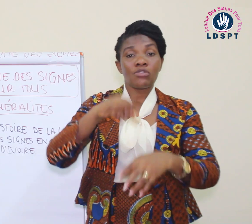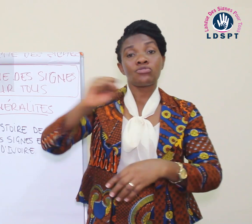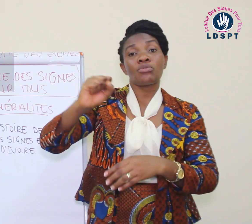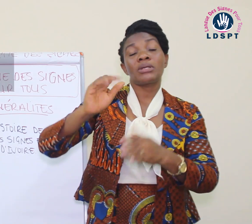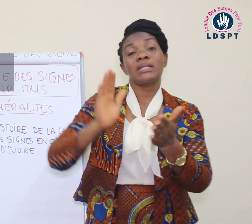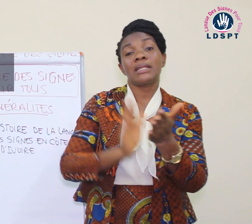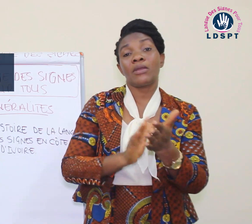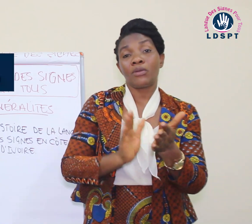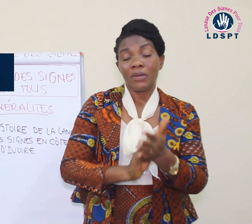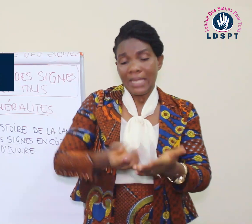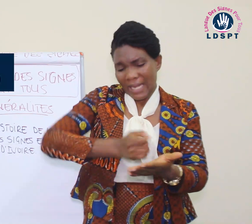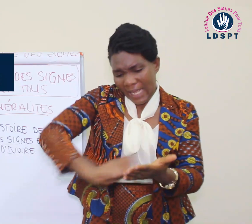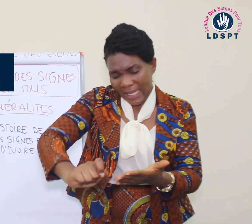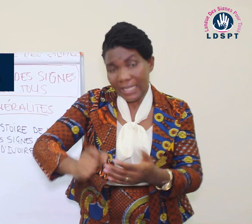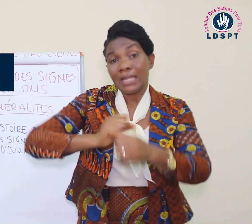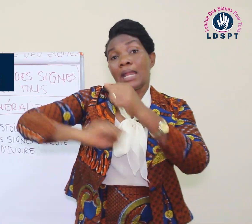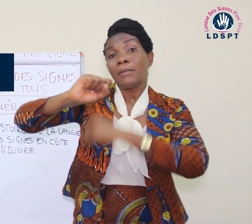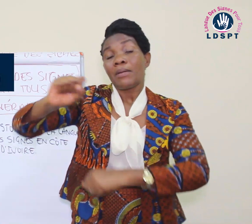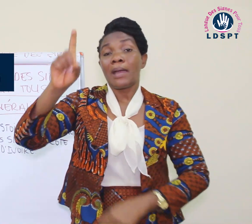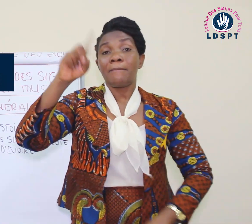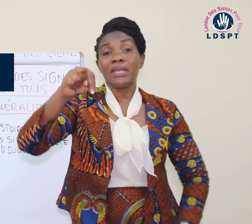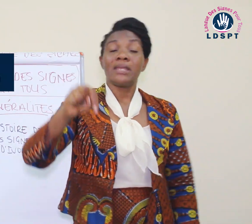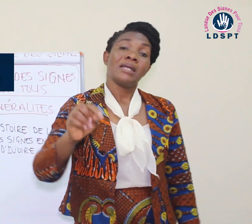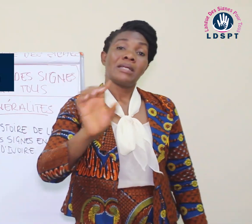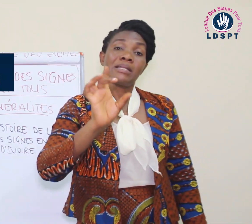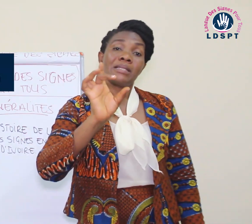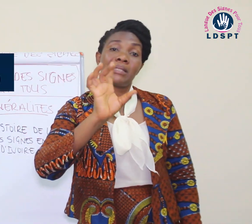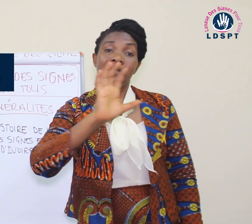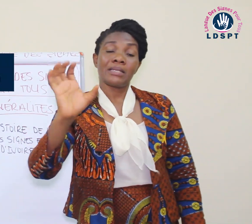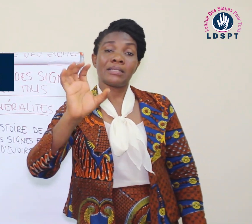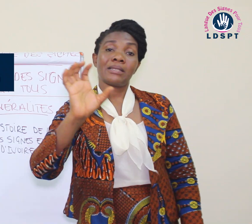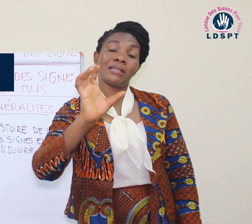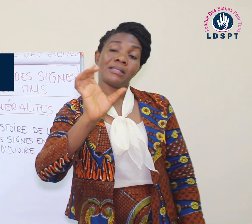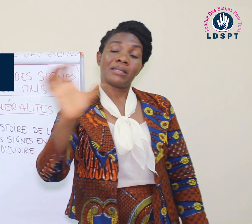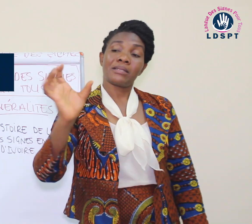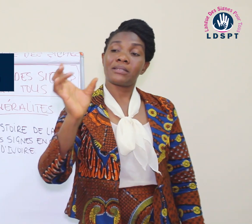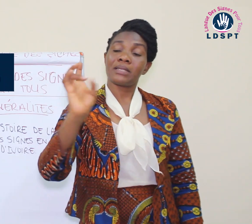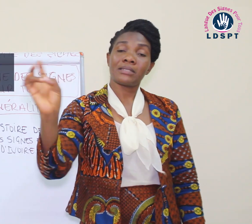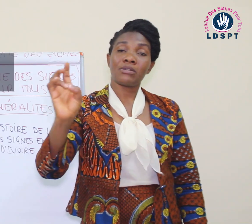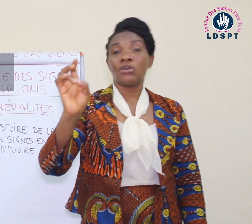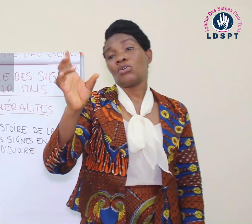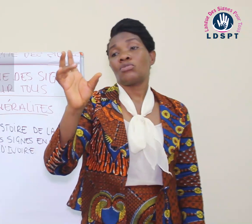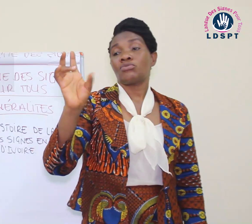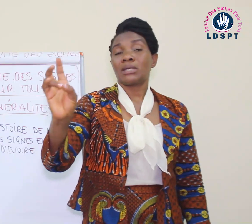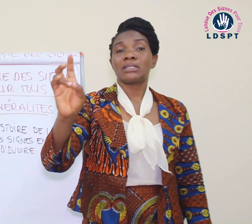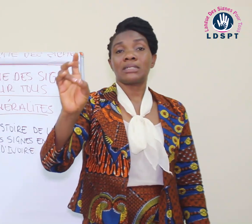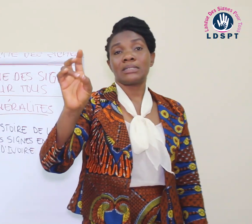et publie en 1776 son premier ouvrage intitulé